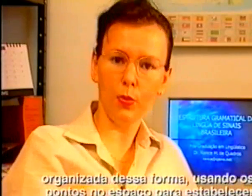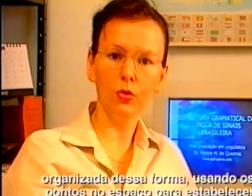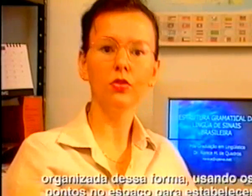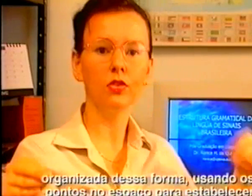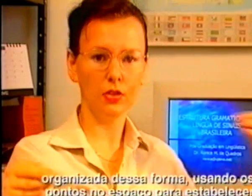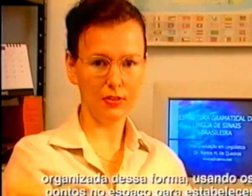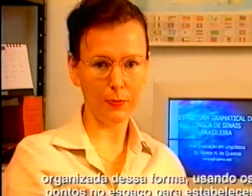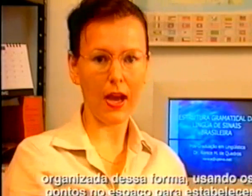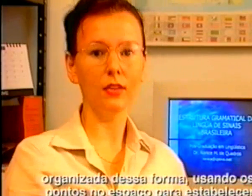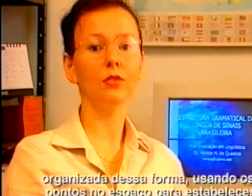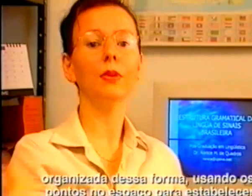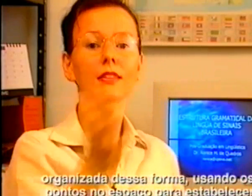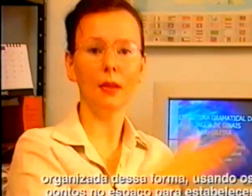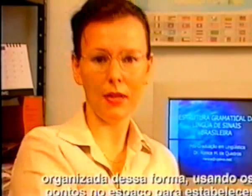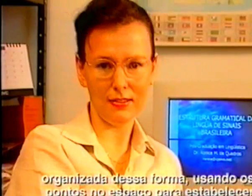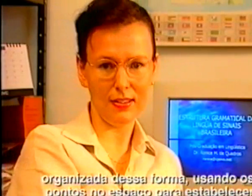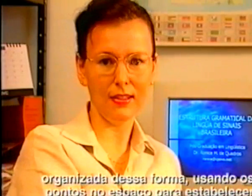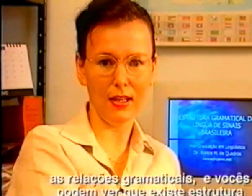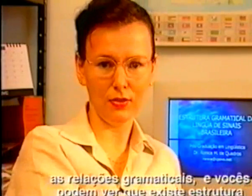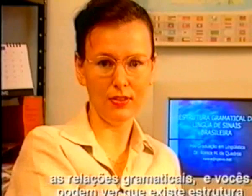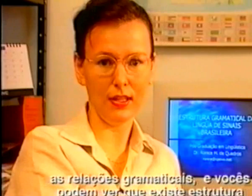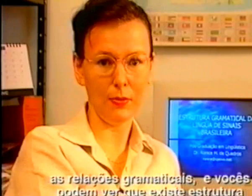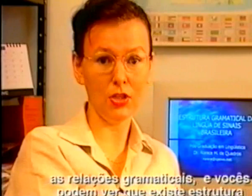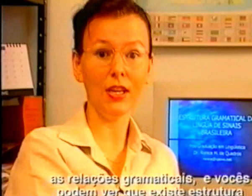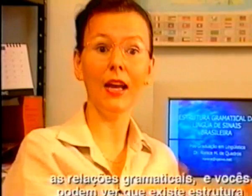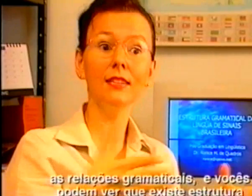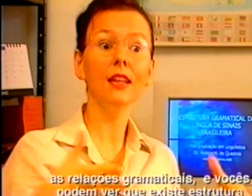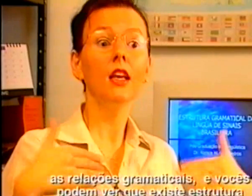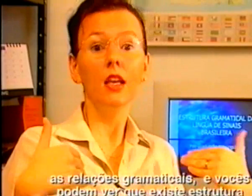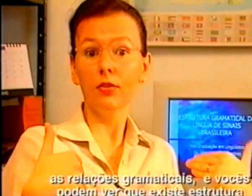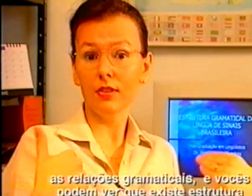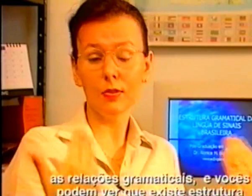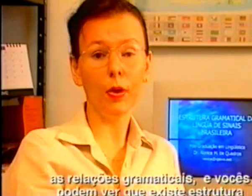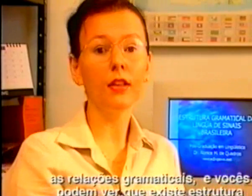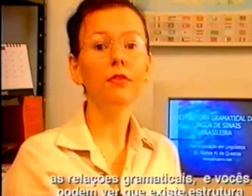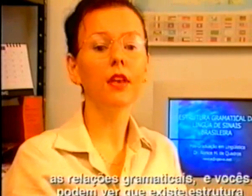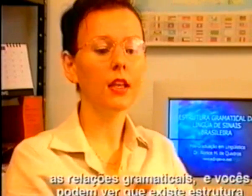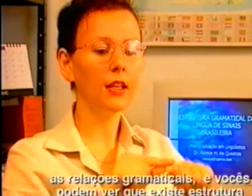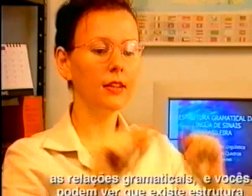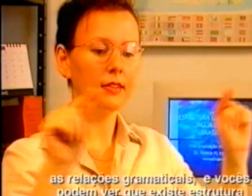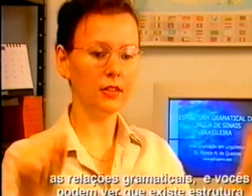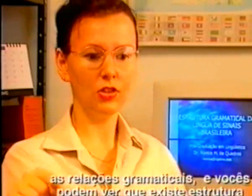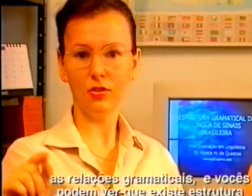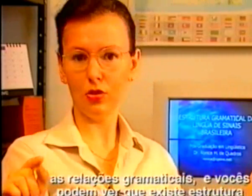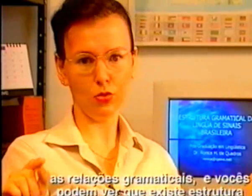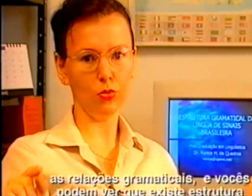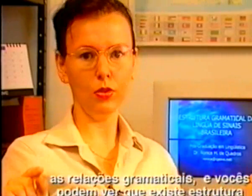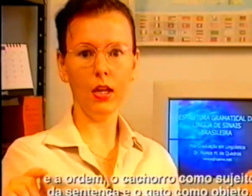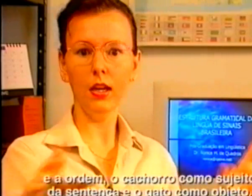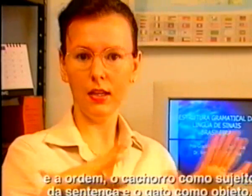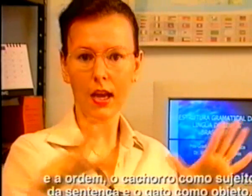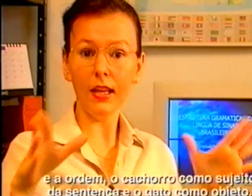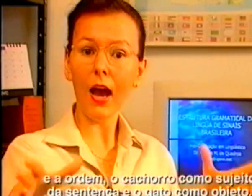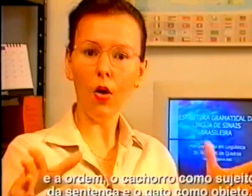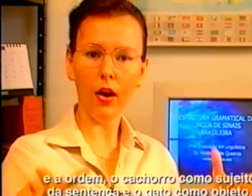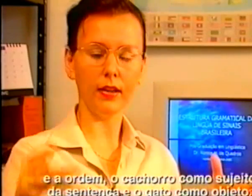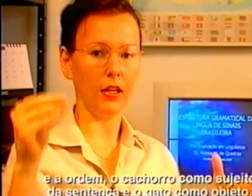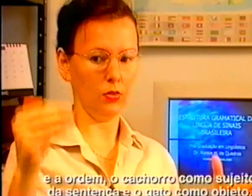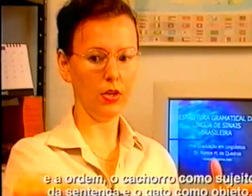os pontos no espaço para estabelecer as relações gramaticais. E vocês podem ver que existe estrutura e a ordem.